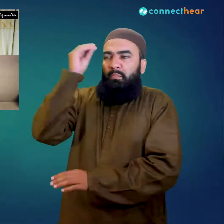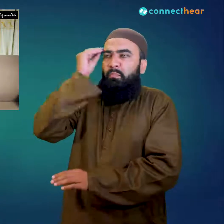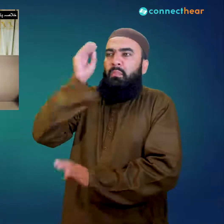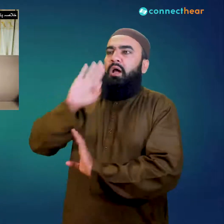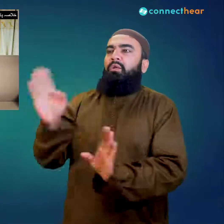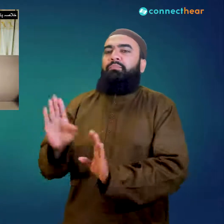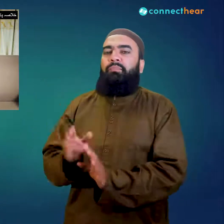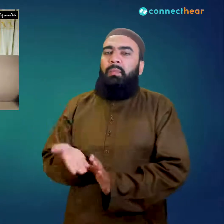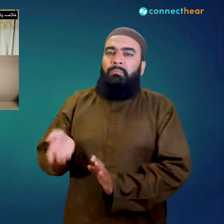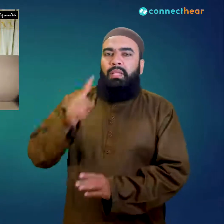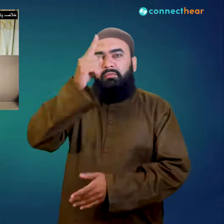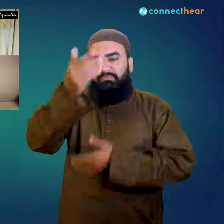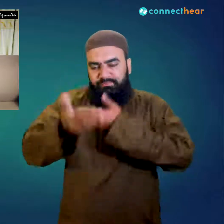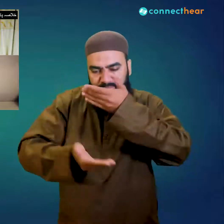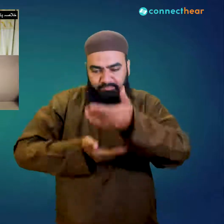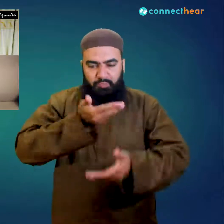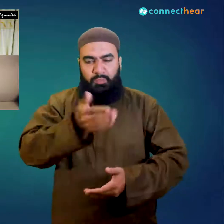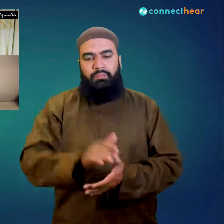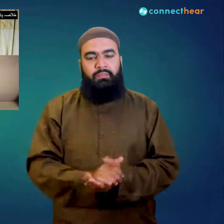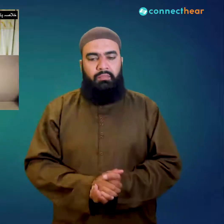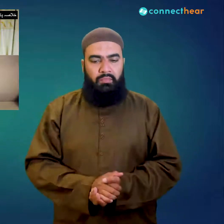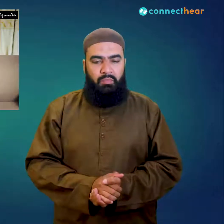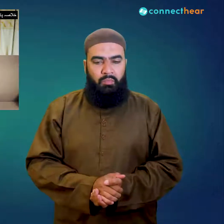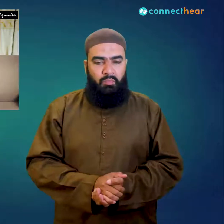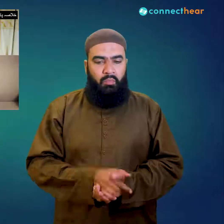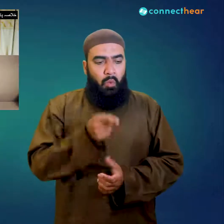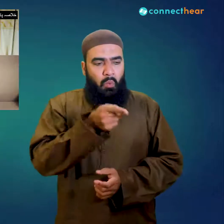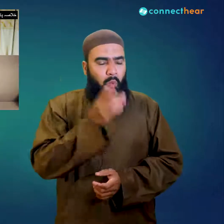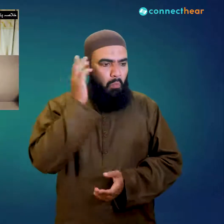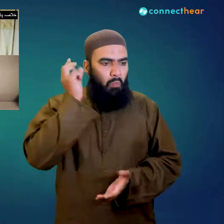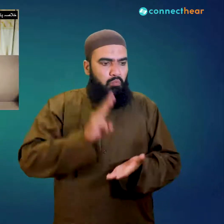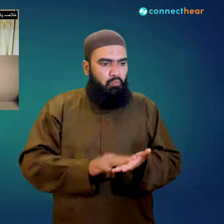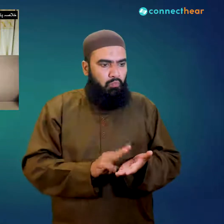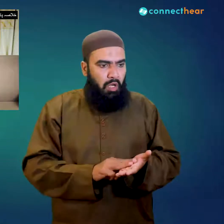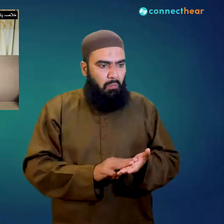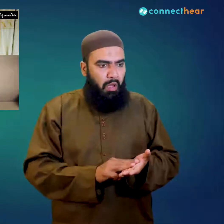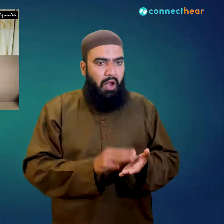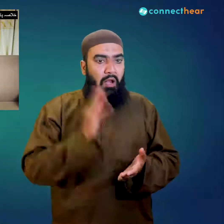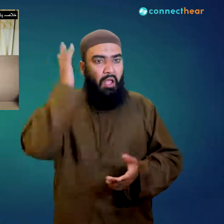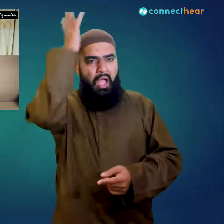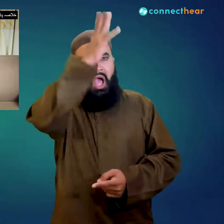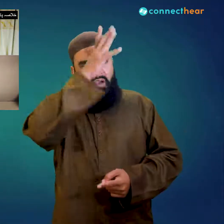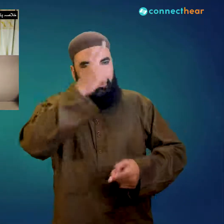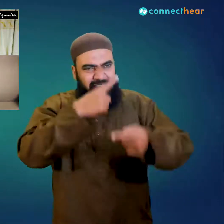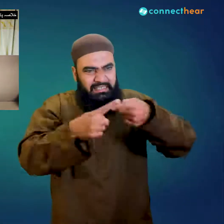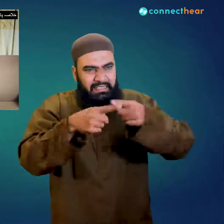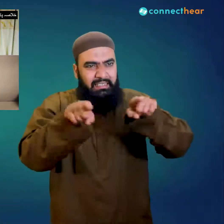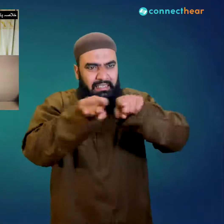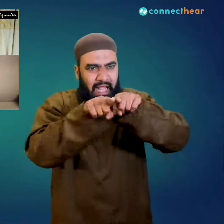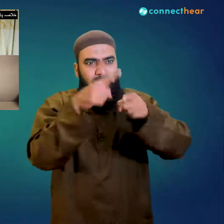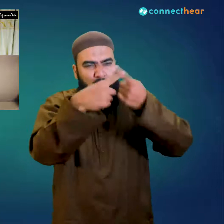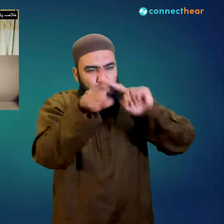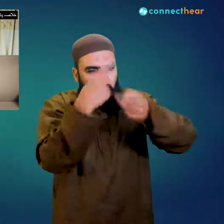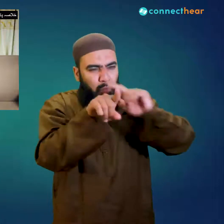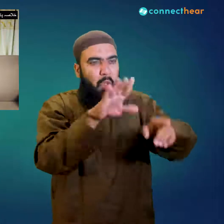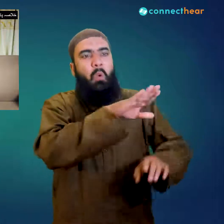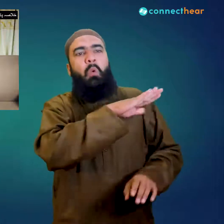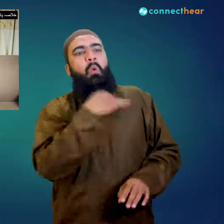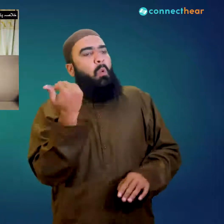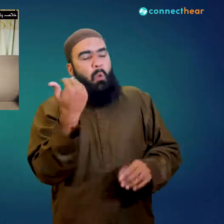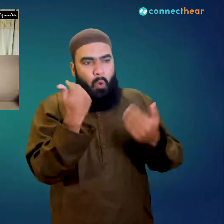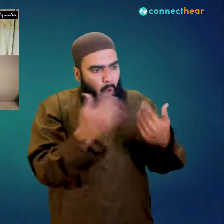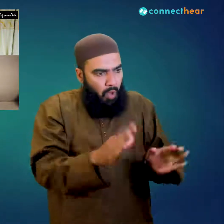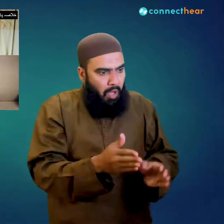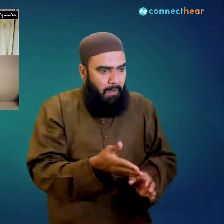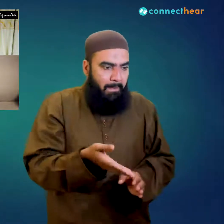رب کے پاس زندہ ہیں اور اللہ انہیں رزق عطا فرماتا ہے۔ وہ کس طرح کی صورت ہے؟ برزخی صورت ہے۔